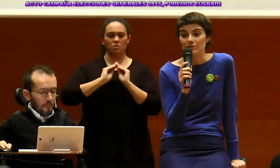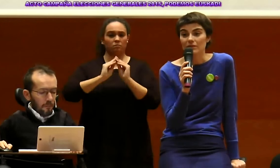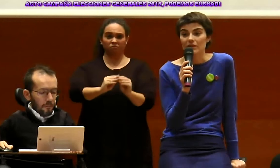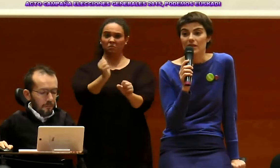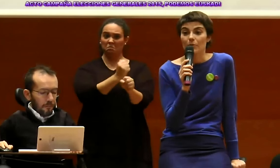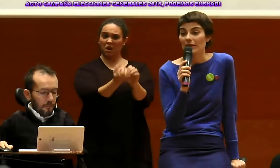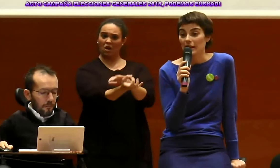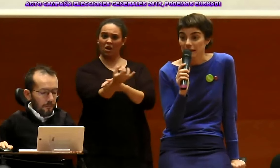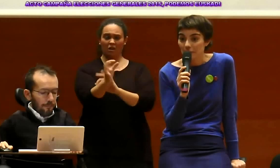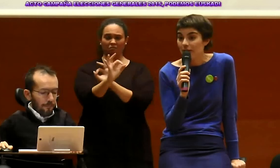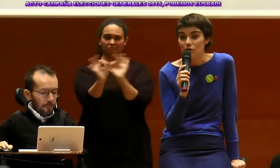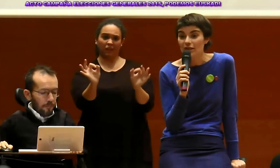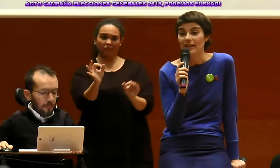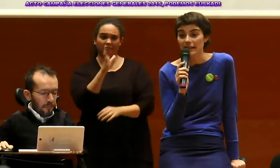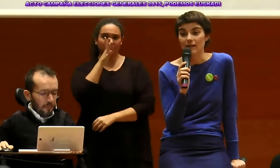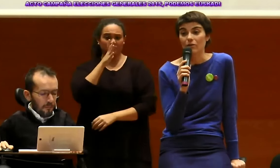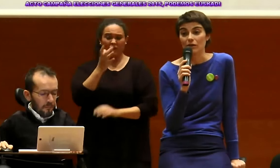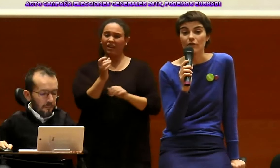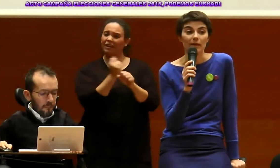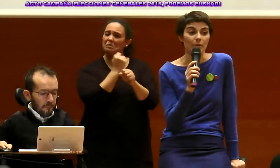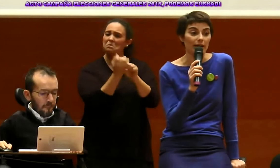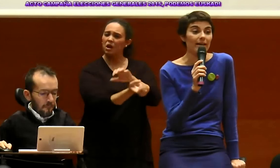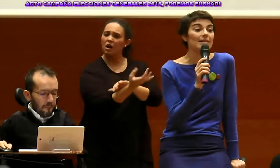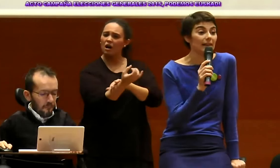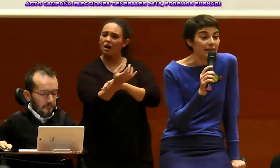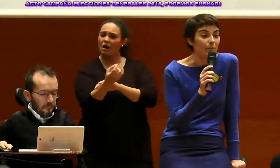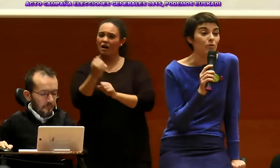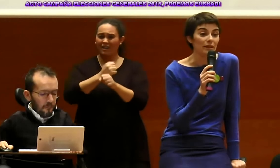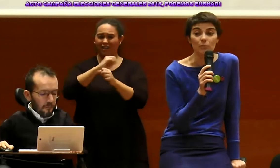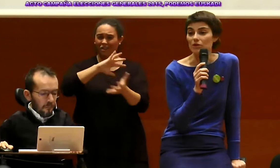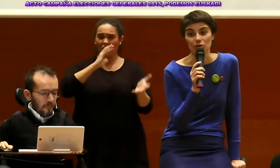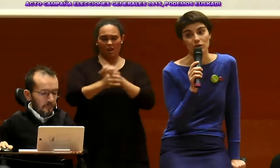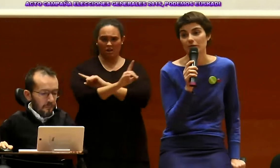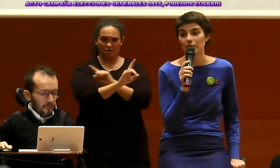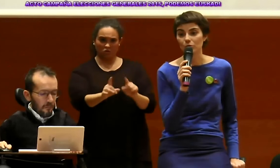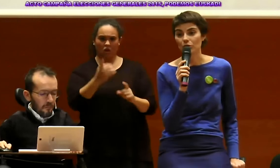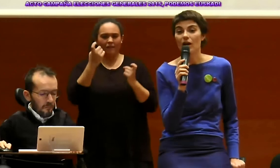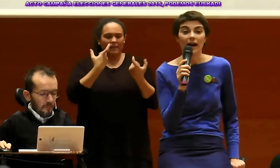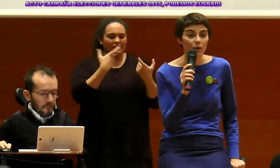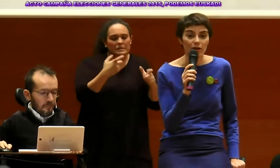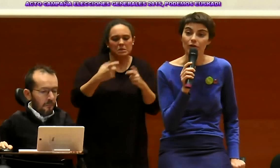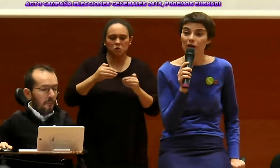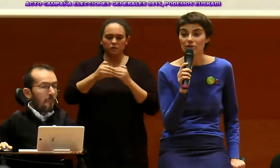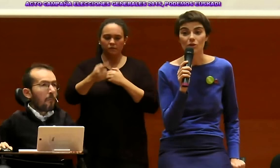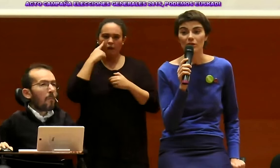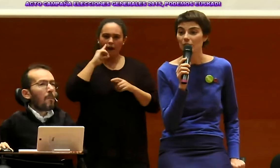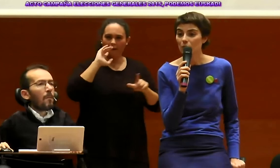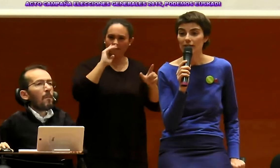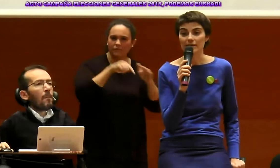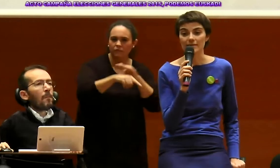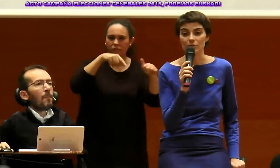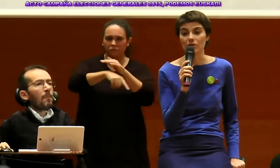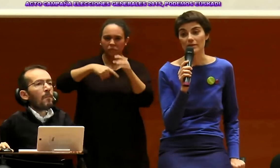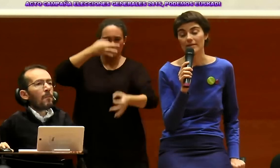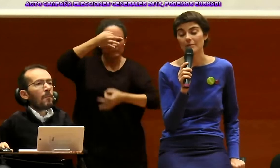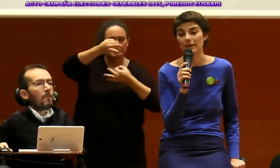empleo, porque el empleo no se genera con reforma laboral, se genera apostando por sectores de futuro, algo que no han hecho ninguna de